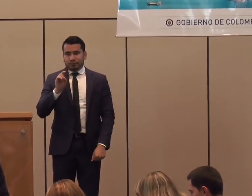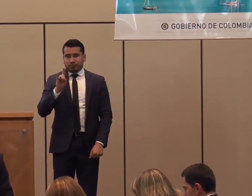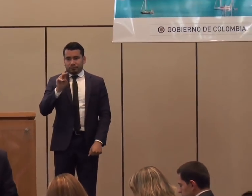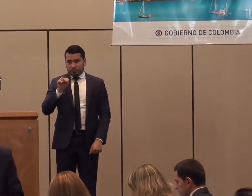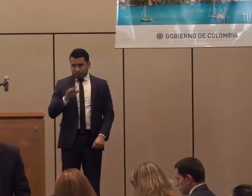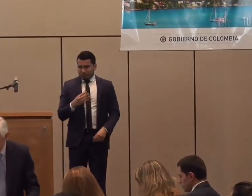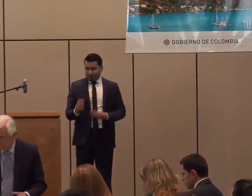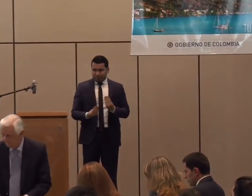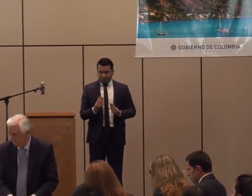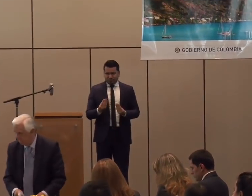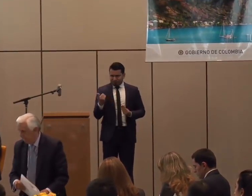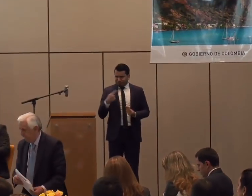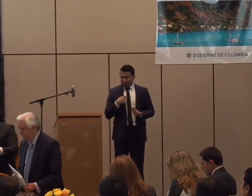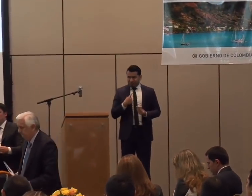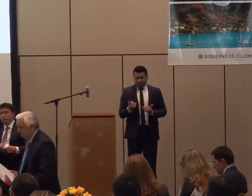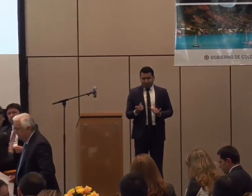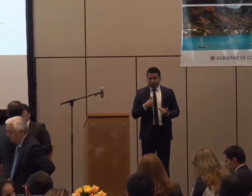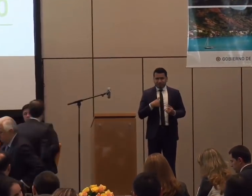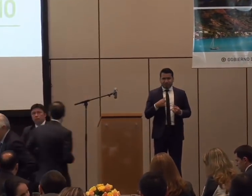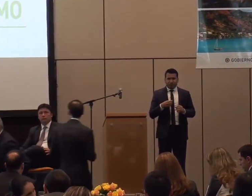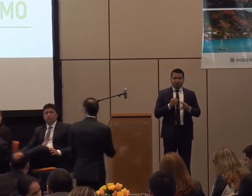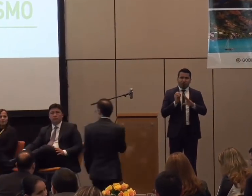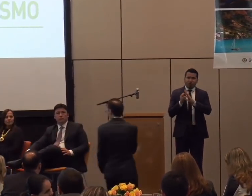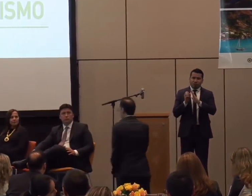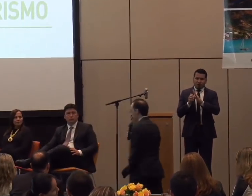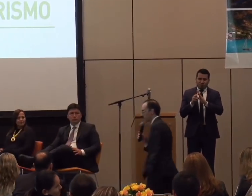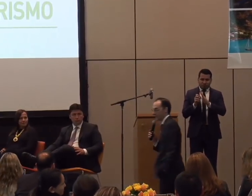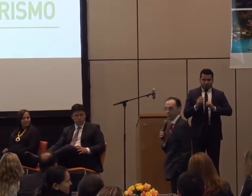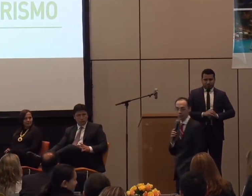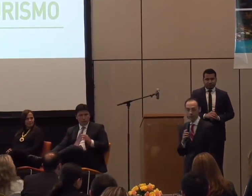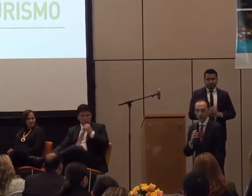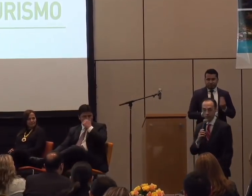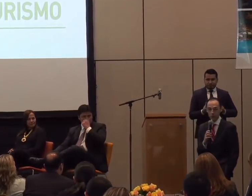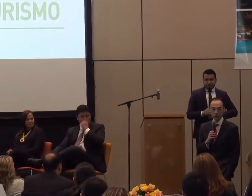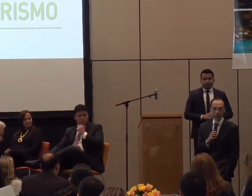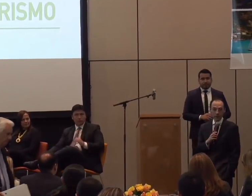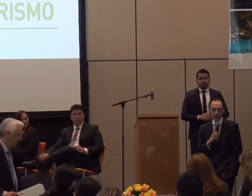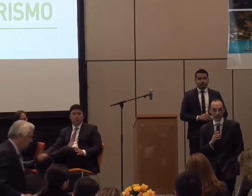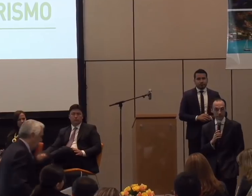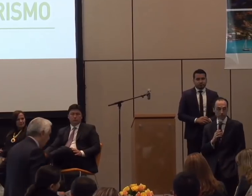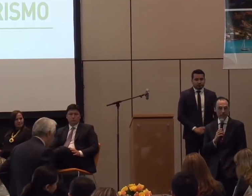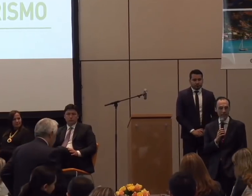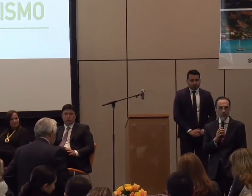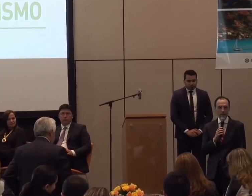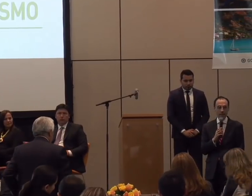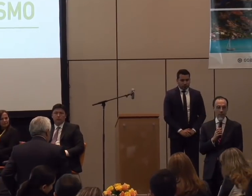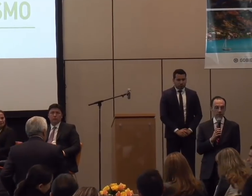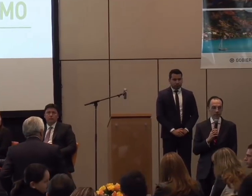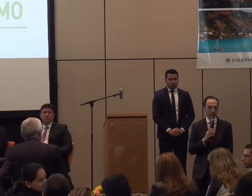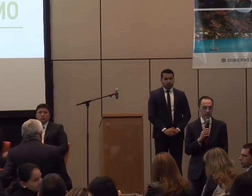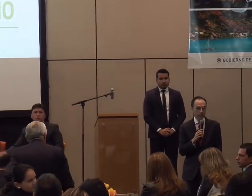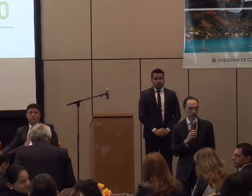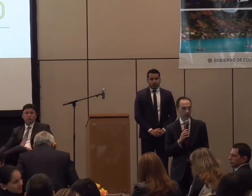gustaría hacer más desde el fondo nacional de garantías para apoyar a nuestros empresarios gracias ministra muy buenos días a todos para